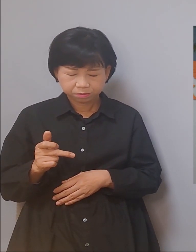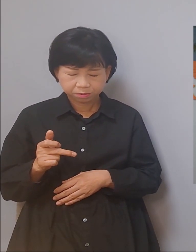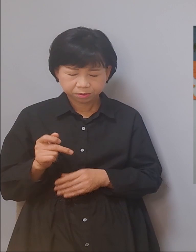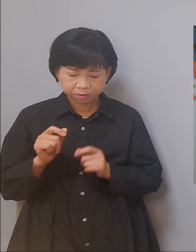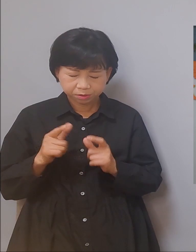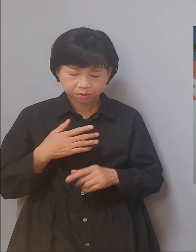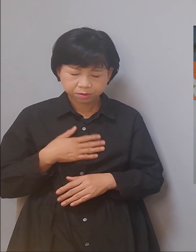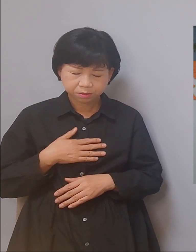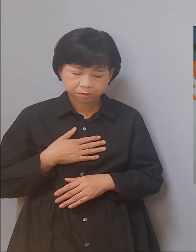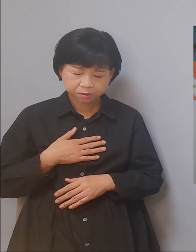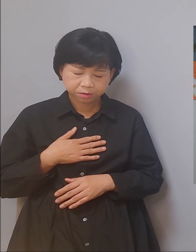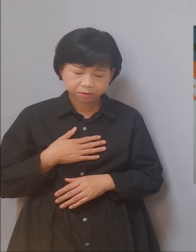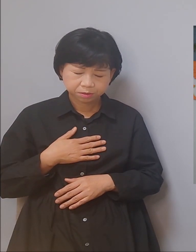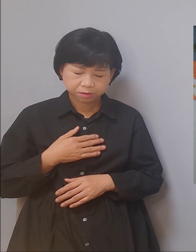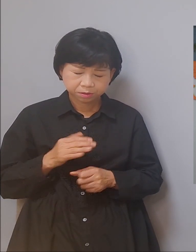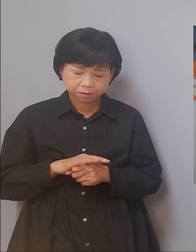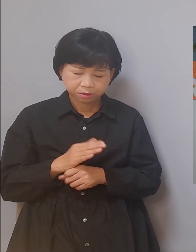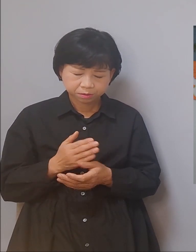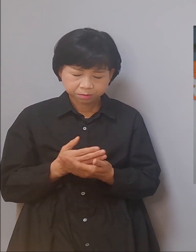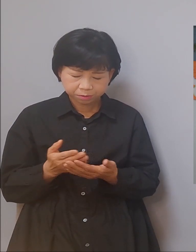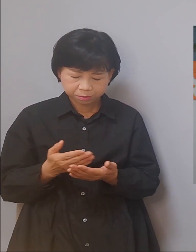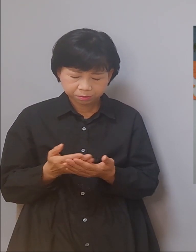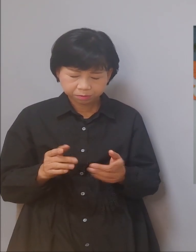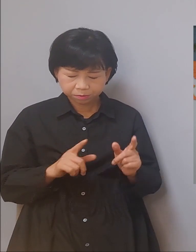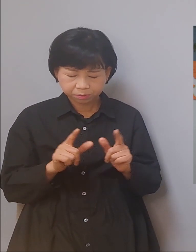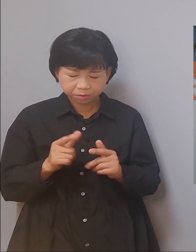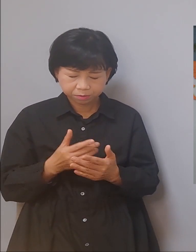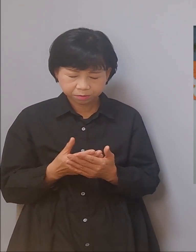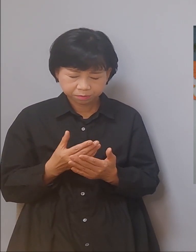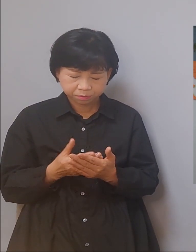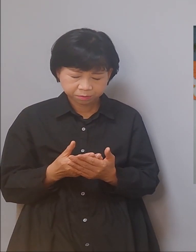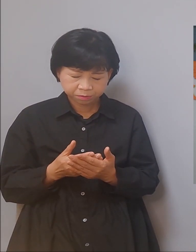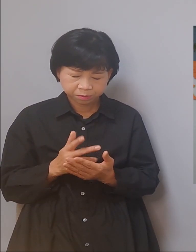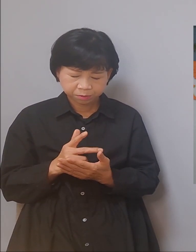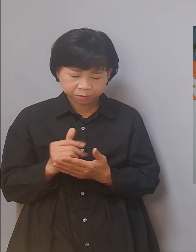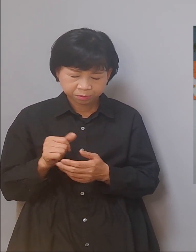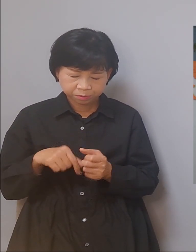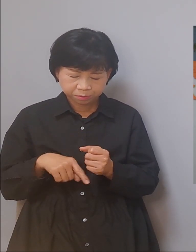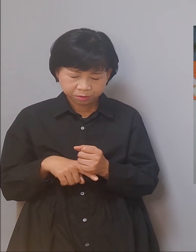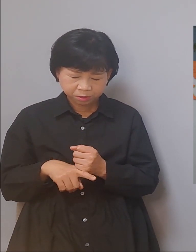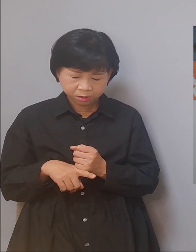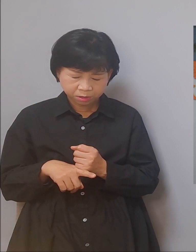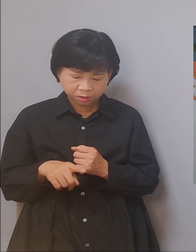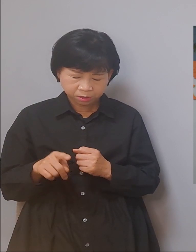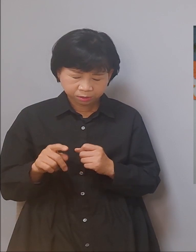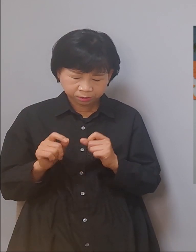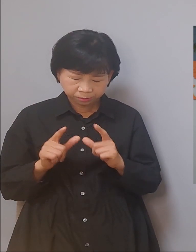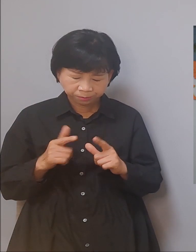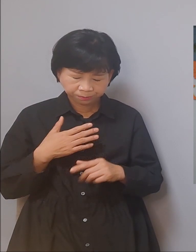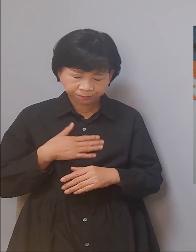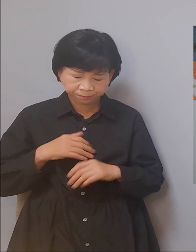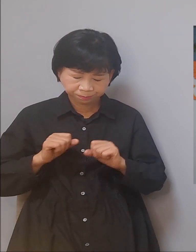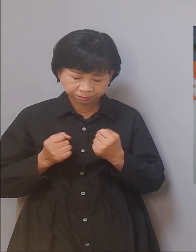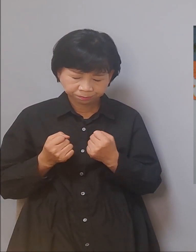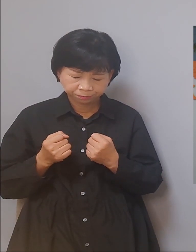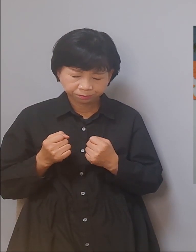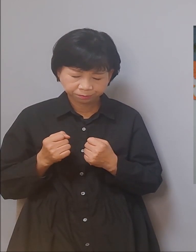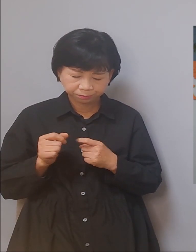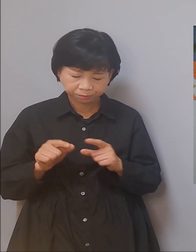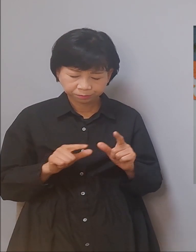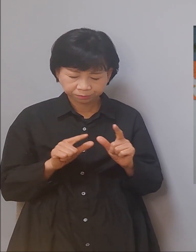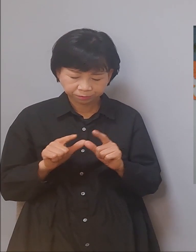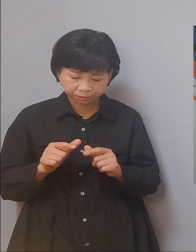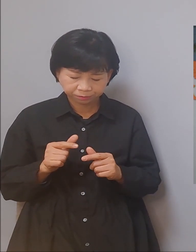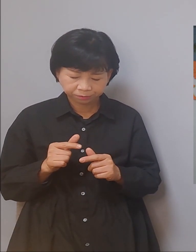말미암아 나를 구원해 주신 그 사랑을 아버지 잊지 않게 하셔서 모든 것이 하나님의 은혜이요 모든 것이 주님의